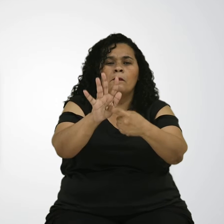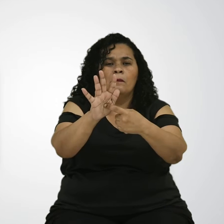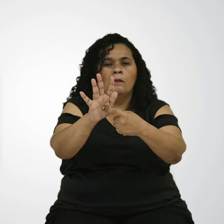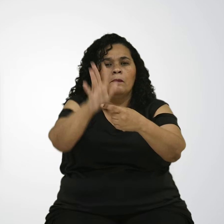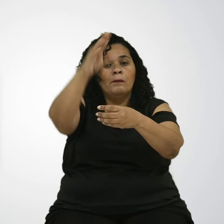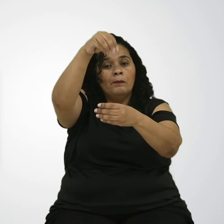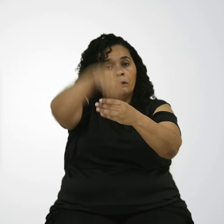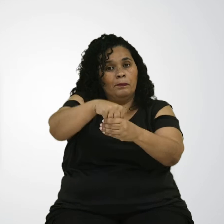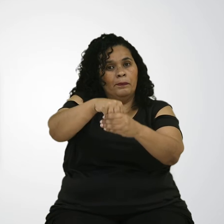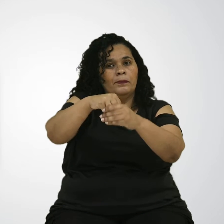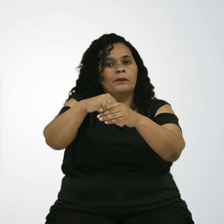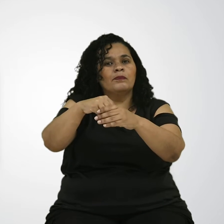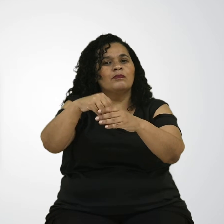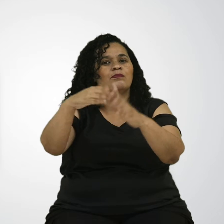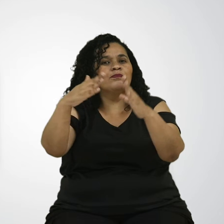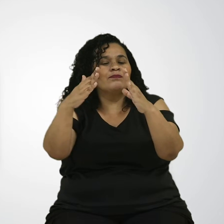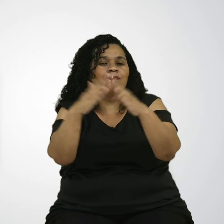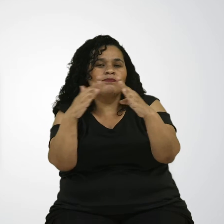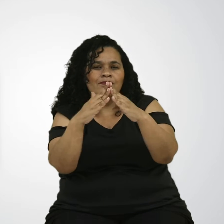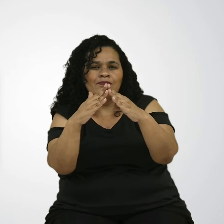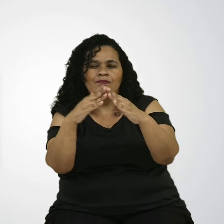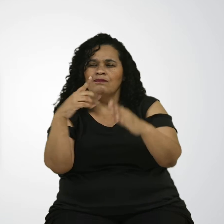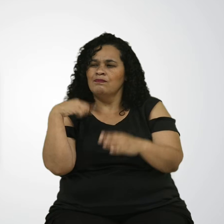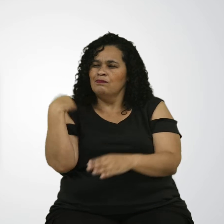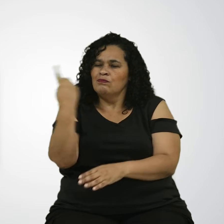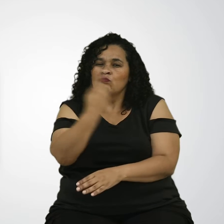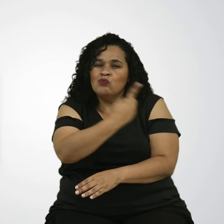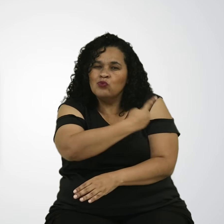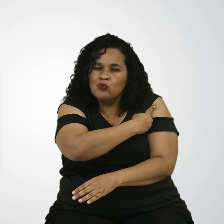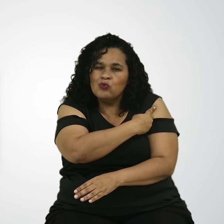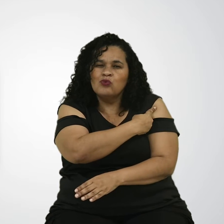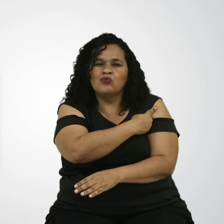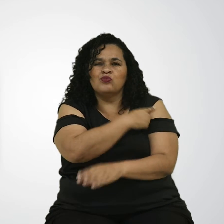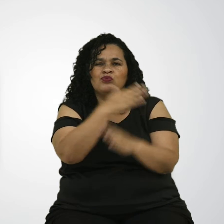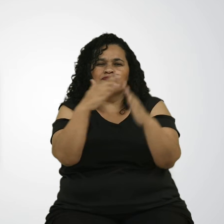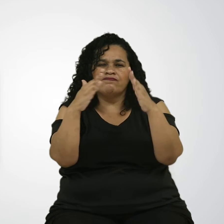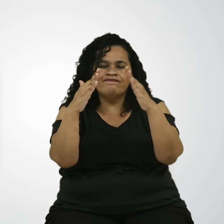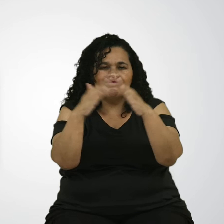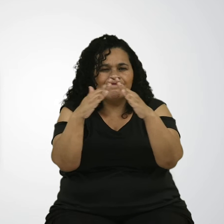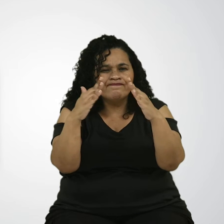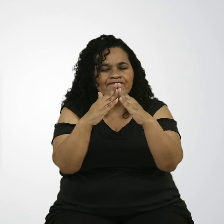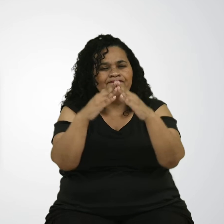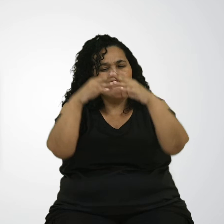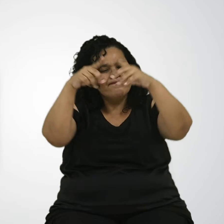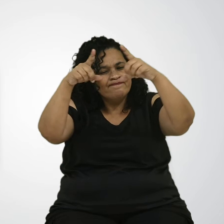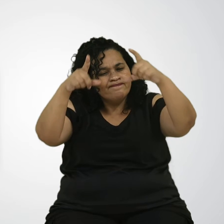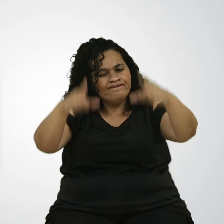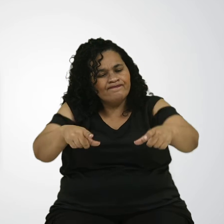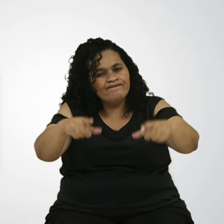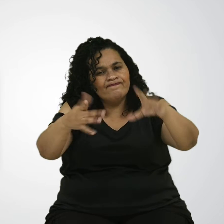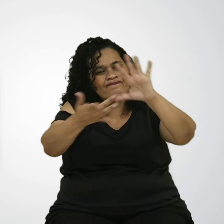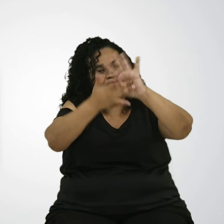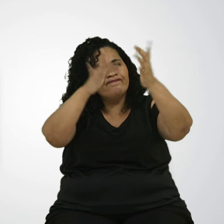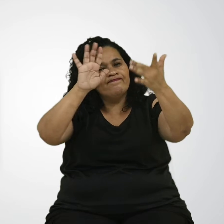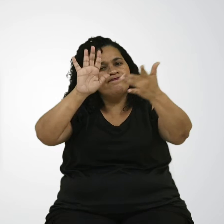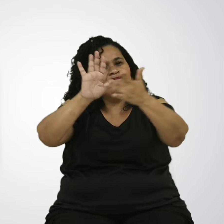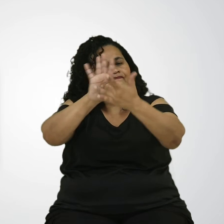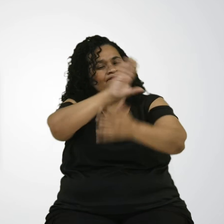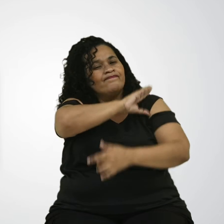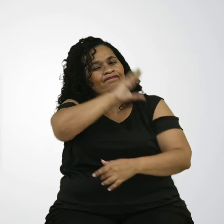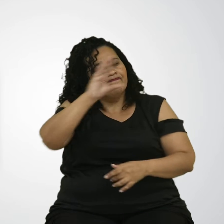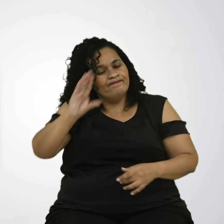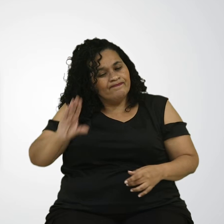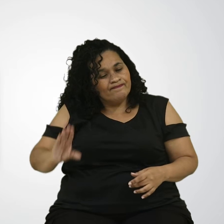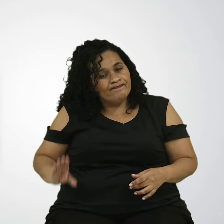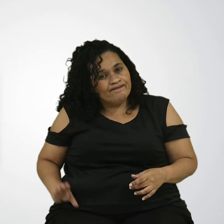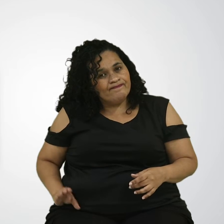de casa, dentro do nosso lar, do lar cristão, o lugar aonde Cristo habita, pessoas